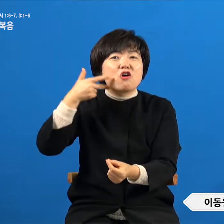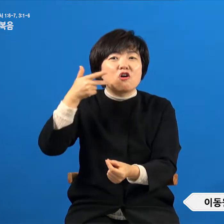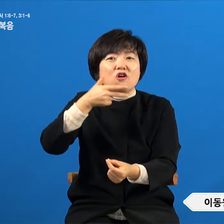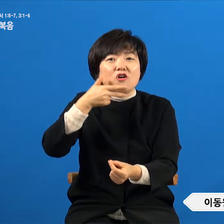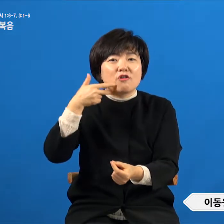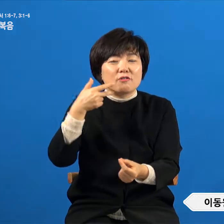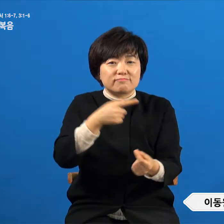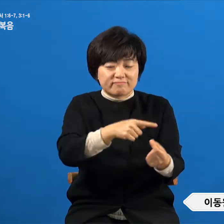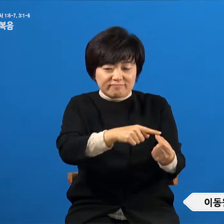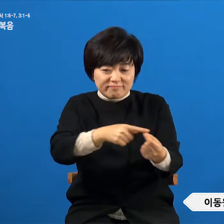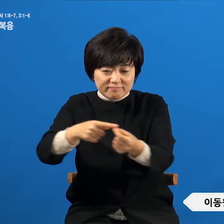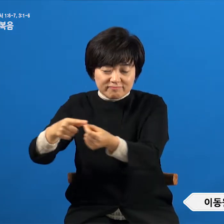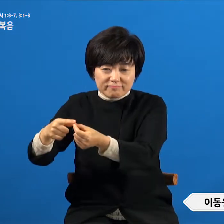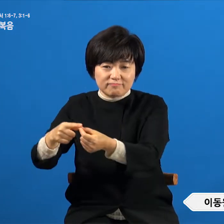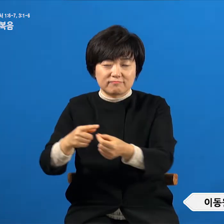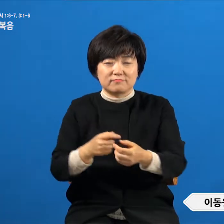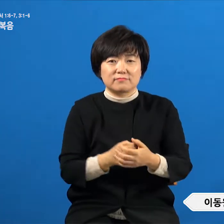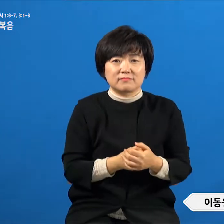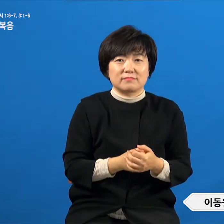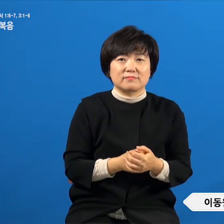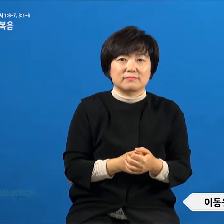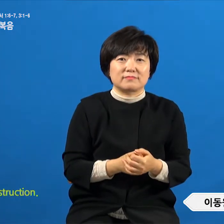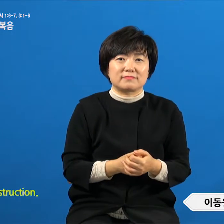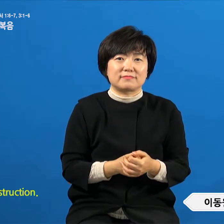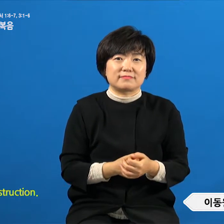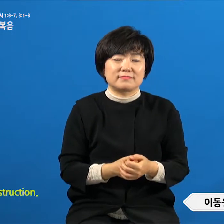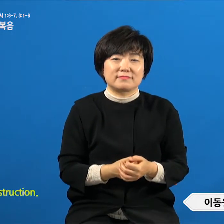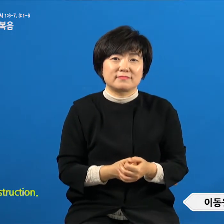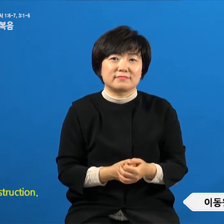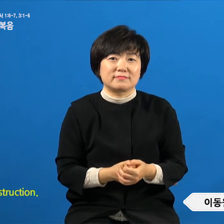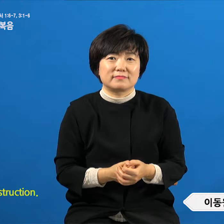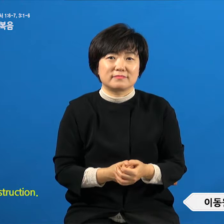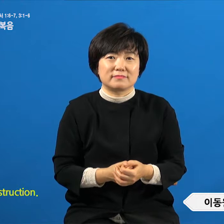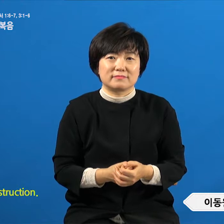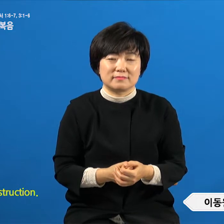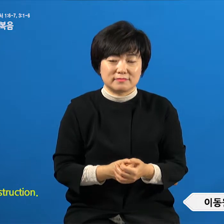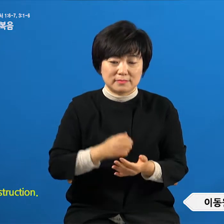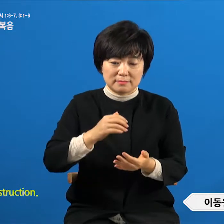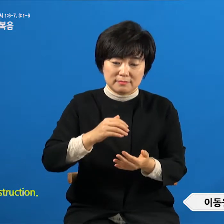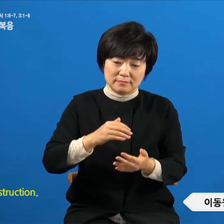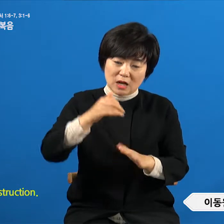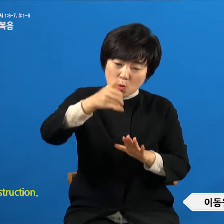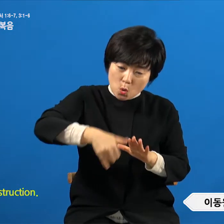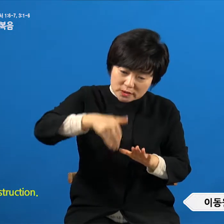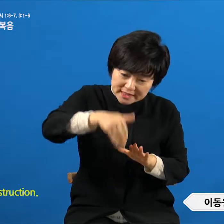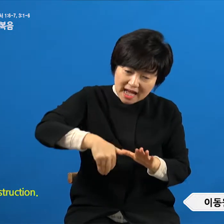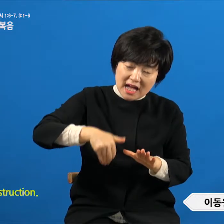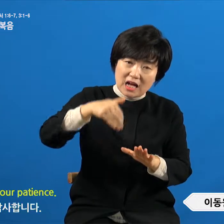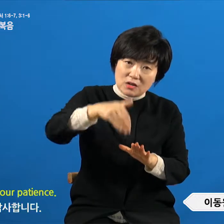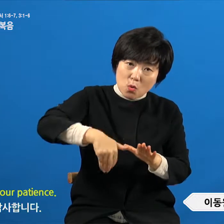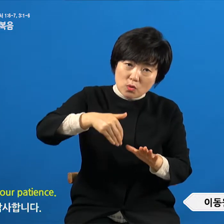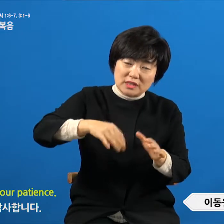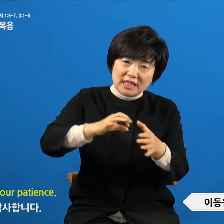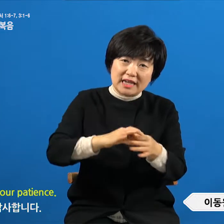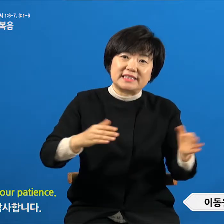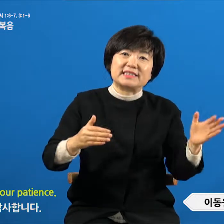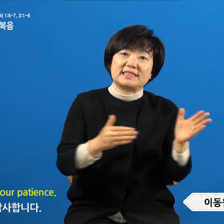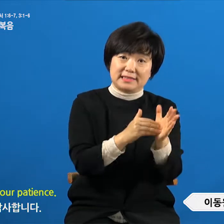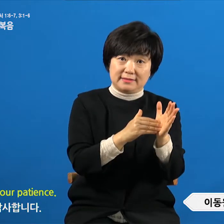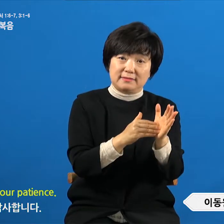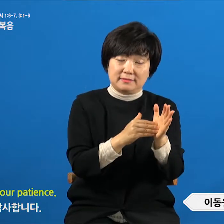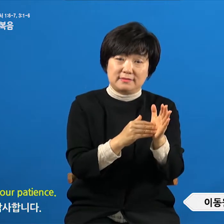이런 글자가 쓰여 있어요. The end of construction, 공사의 끝. 그 다음에 Thank you for